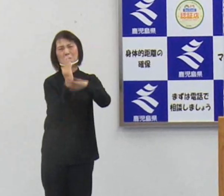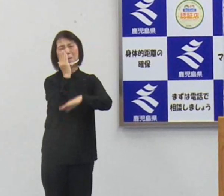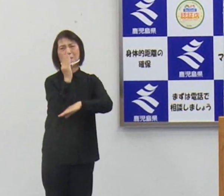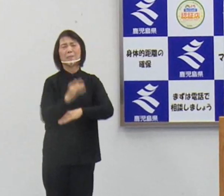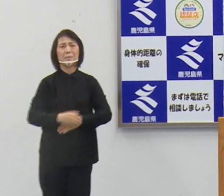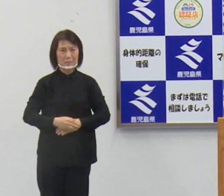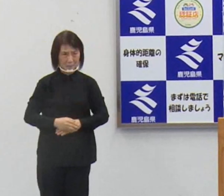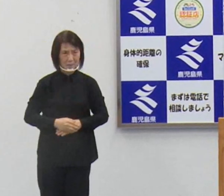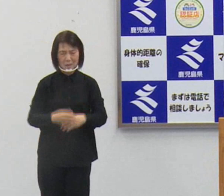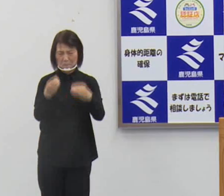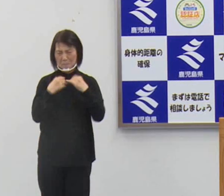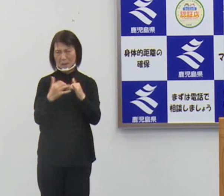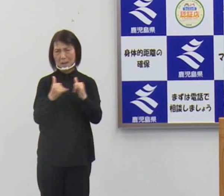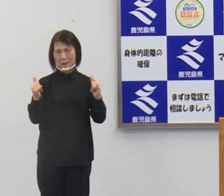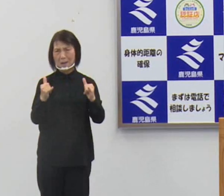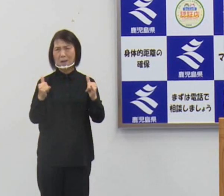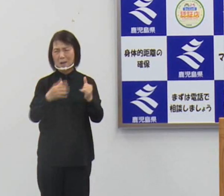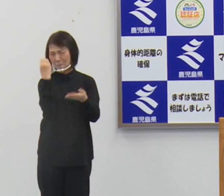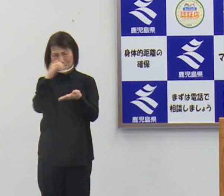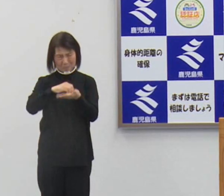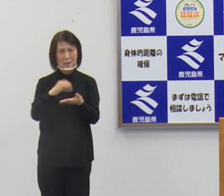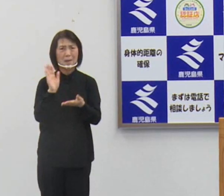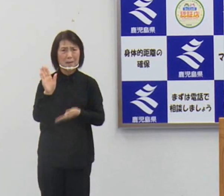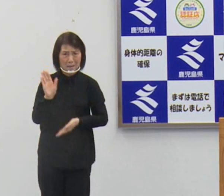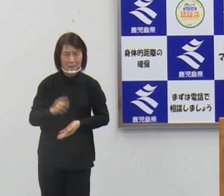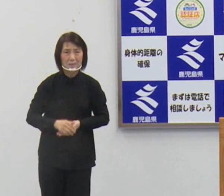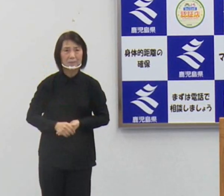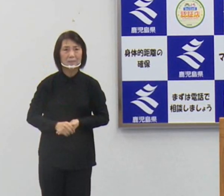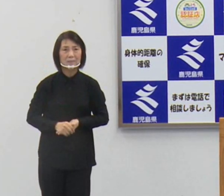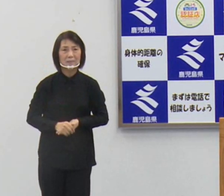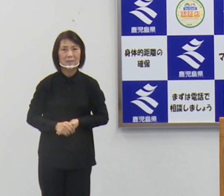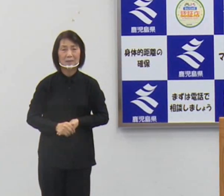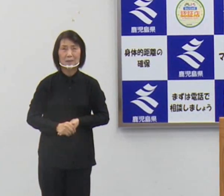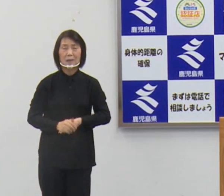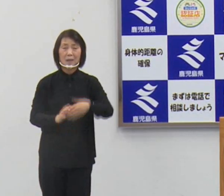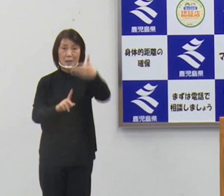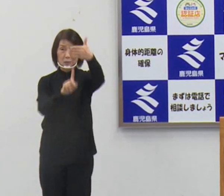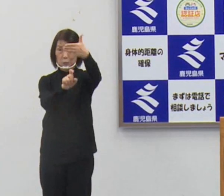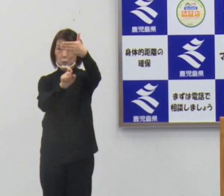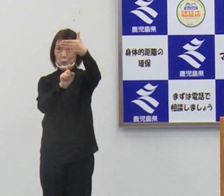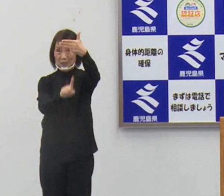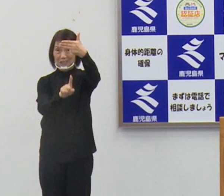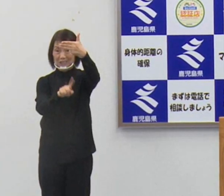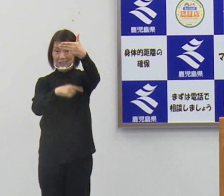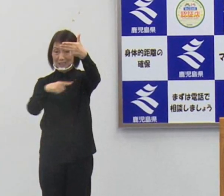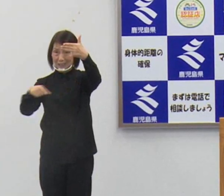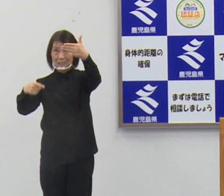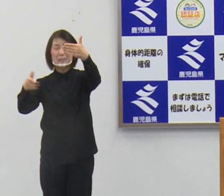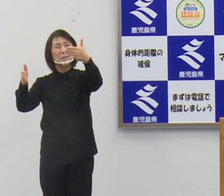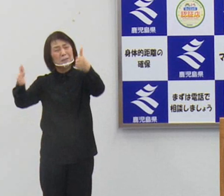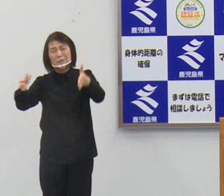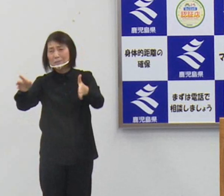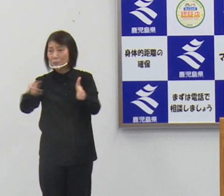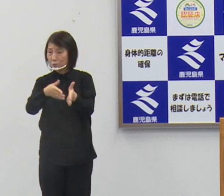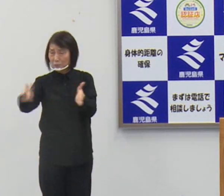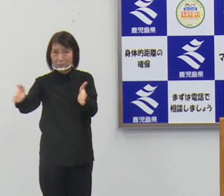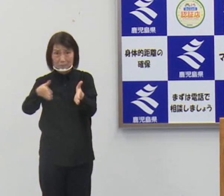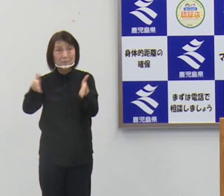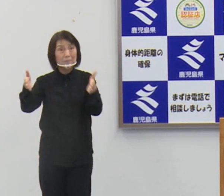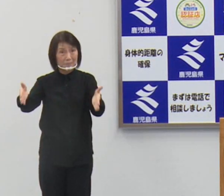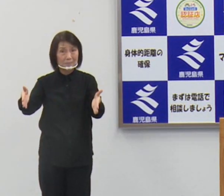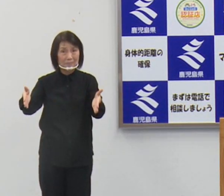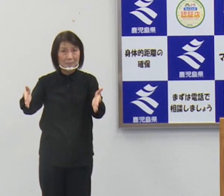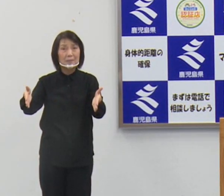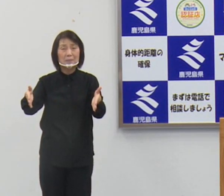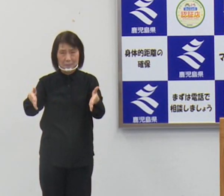える感染者が確認された後、11日から19日間にわたりまして3桁の